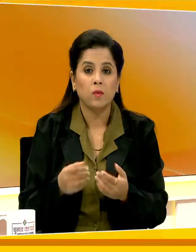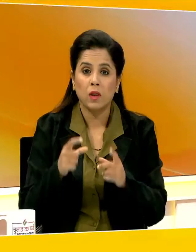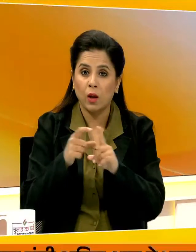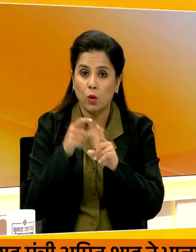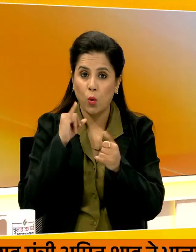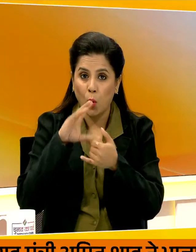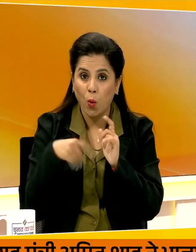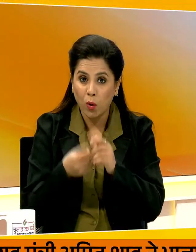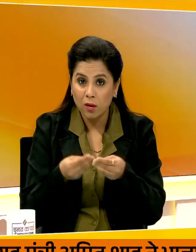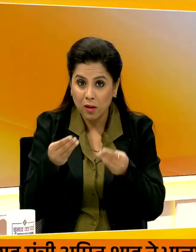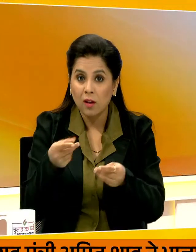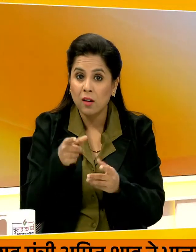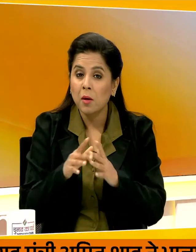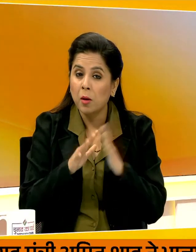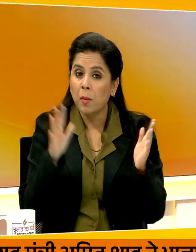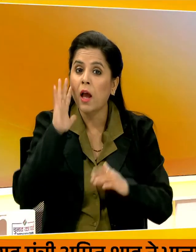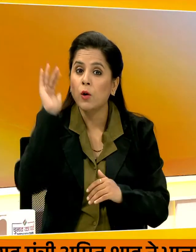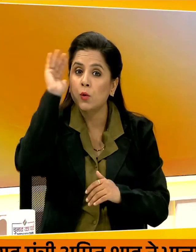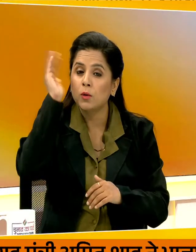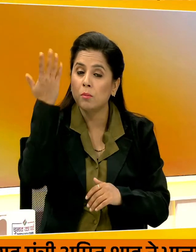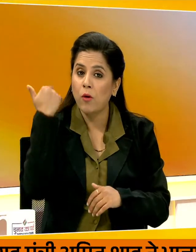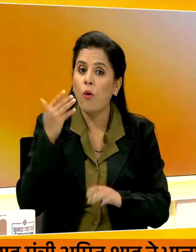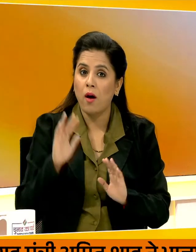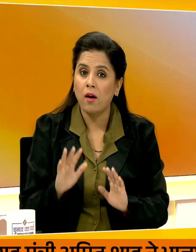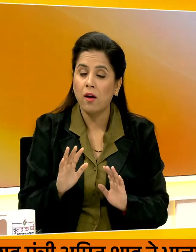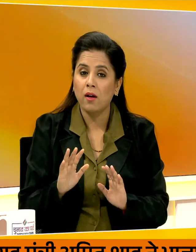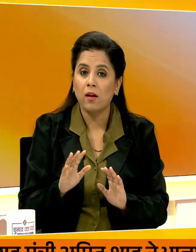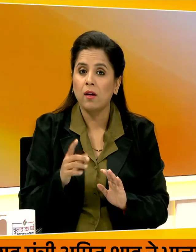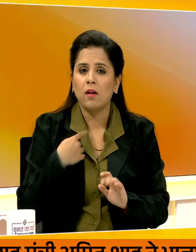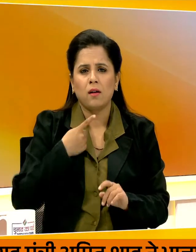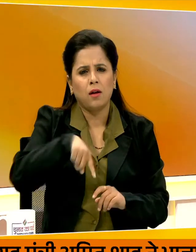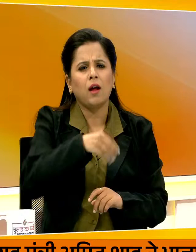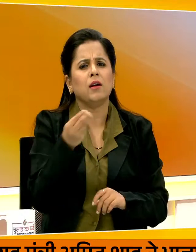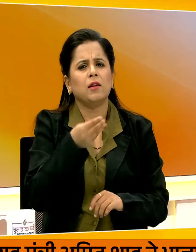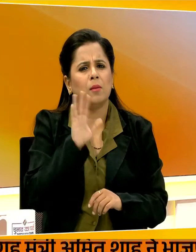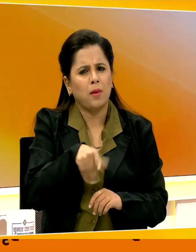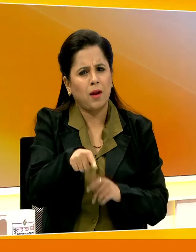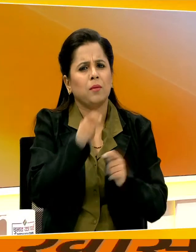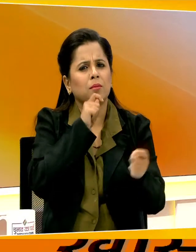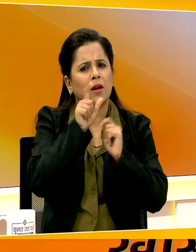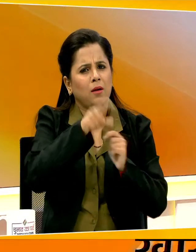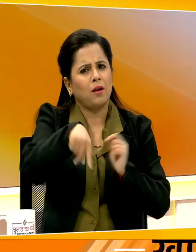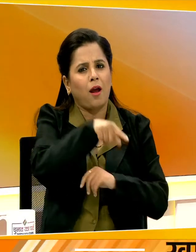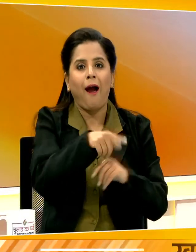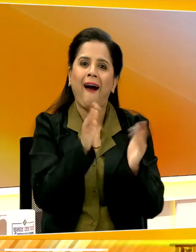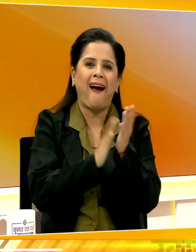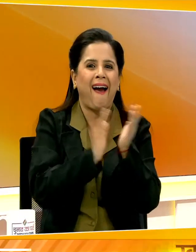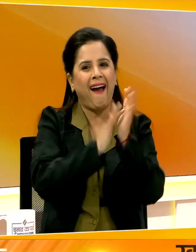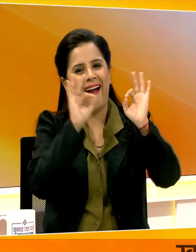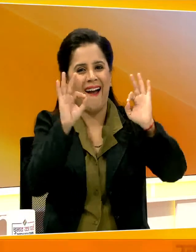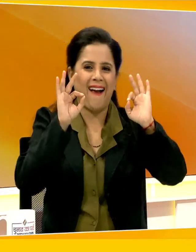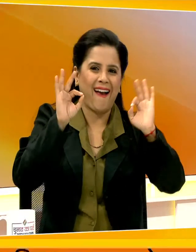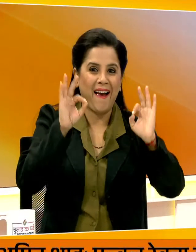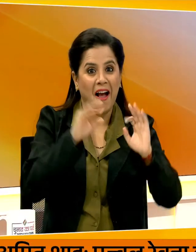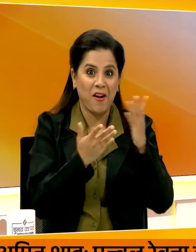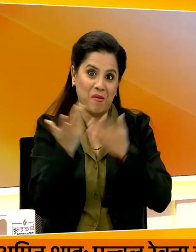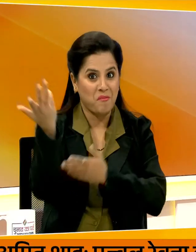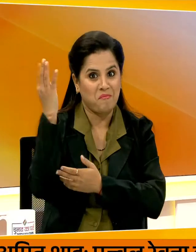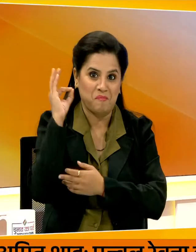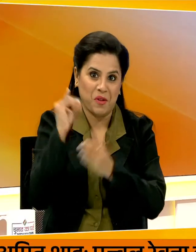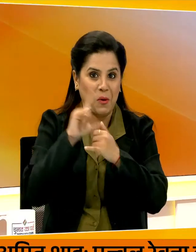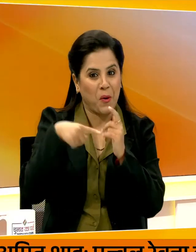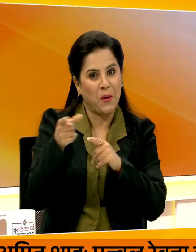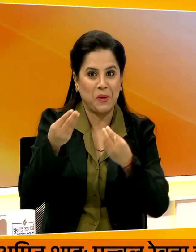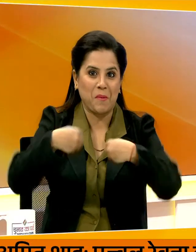डोजियर सौंपा, ये बहुत बड़ी खबर होती थी। हमारे कुछ ऐसे मीडिया में बैठे लोग थे, वो भी ताली बजाते थे, हाँ देखो डोजियर भेज